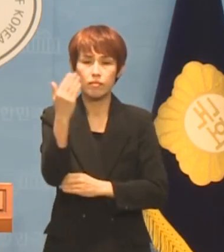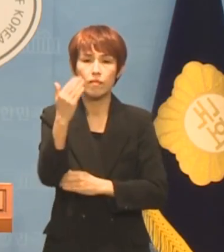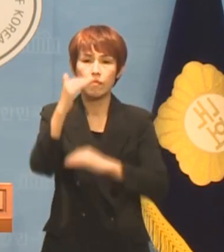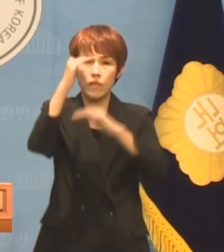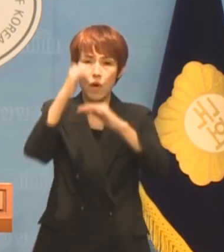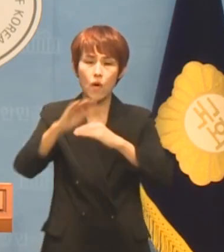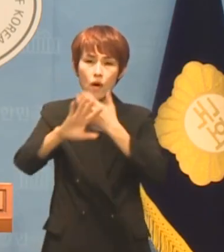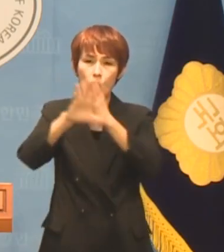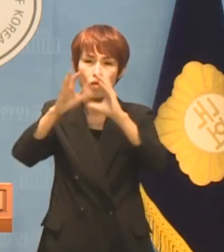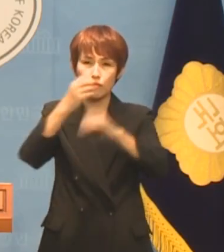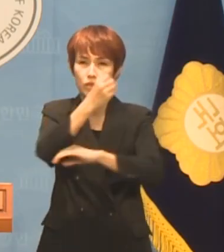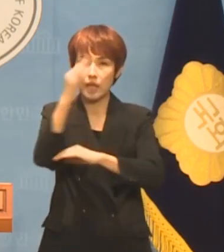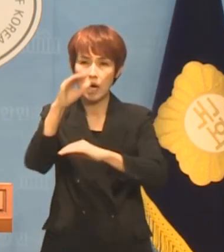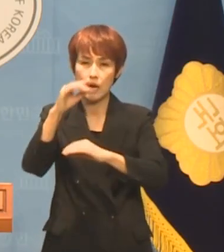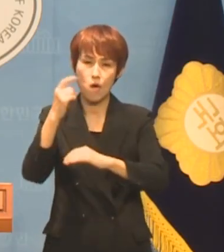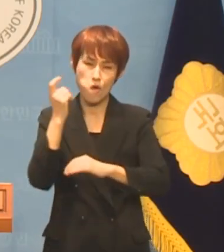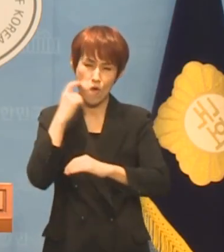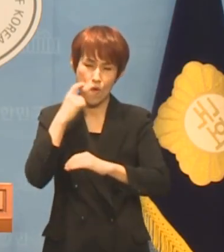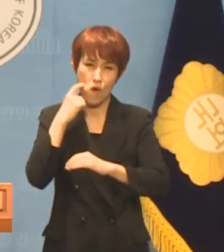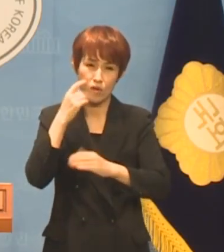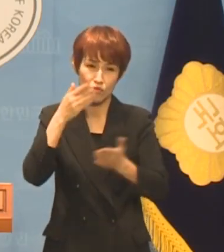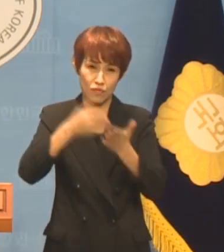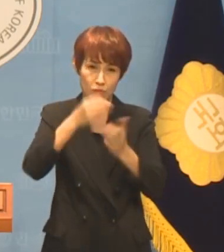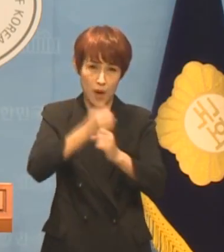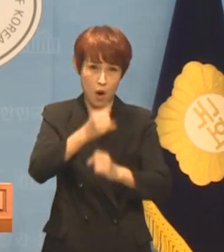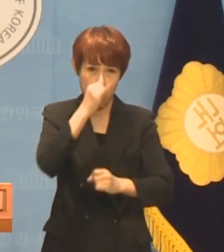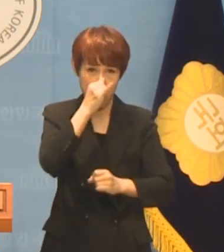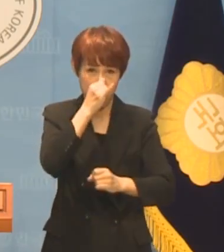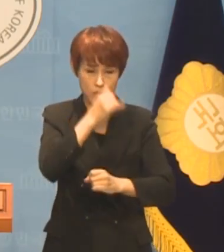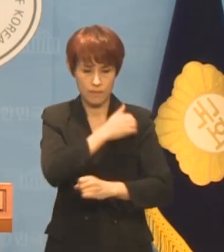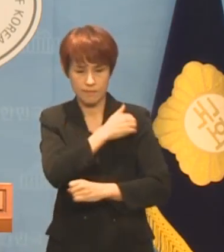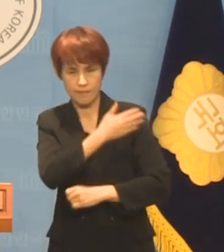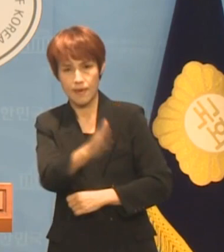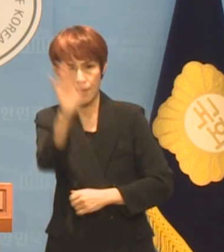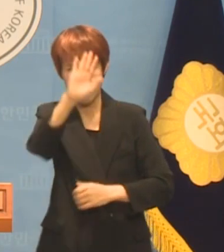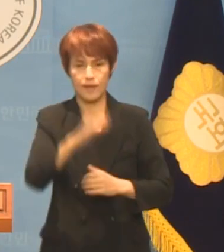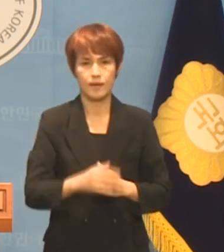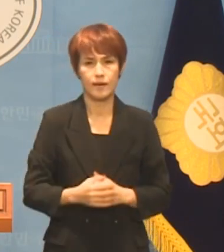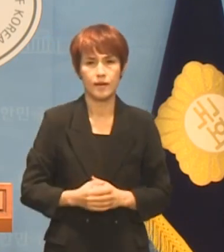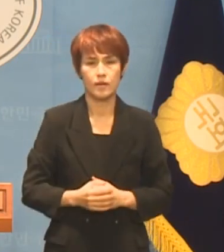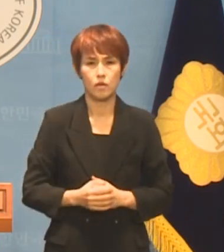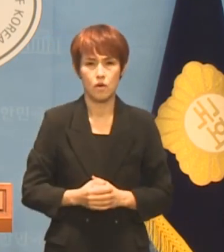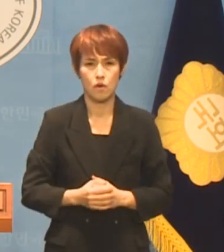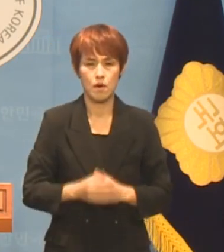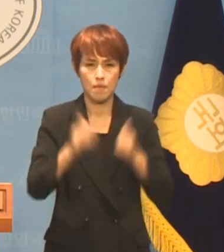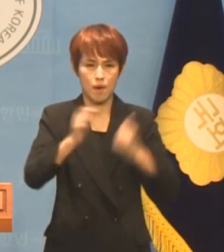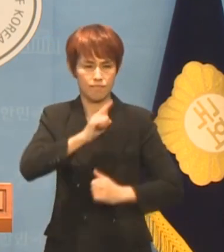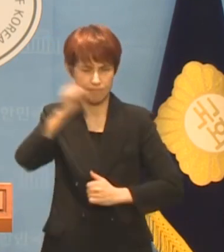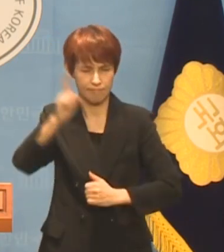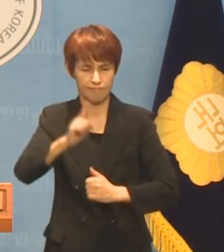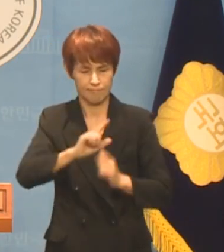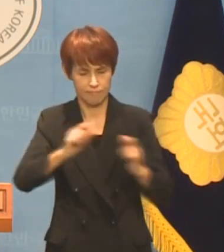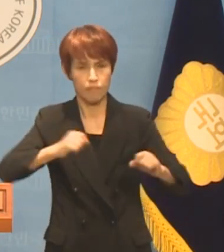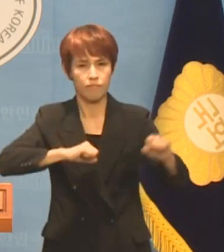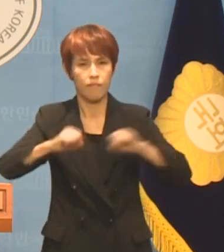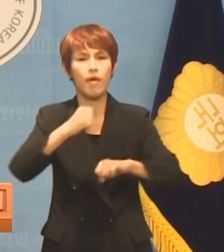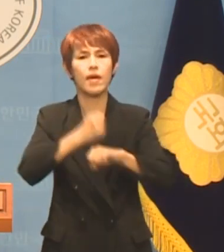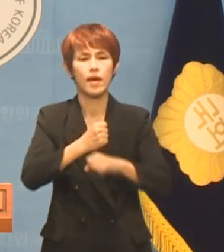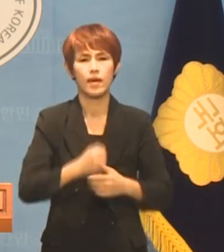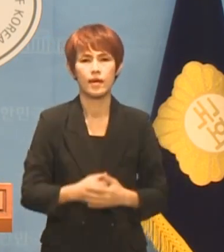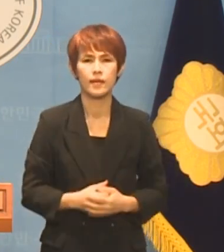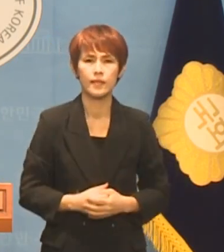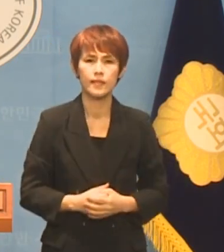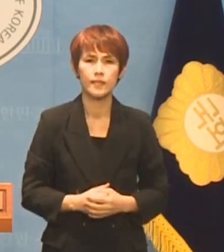가짜뉴스와 이를 통한 여론 조작에 대해 결코 좌시하지 않을 것이며 필요한 모든 조치들을 성실하게 취해